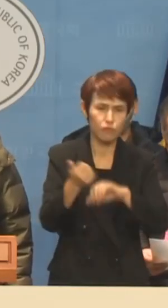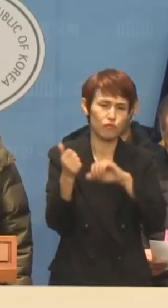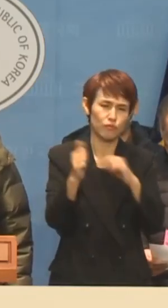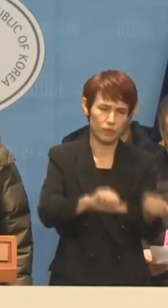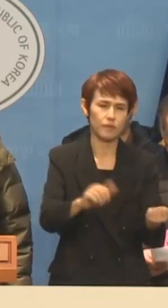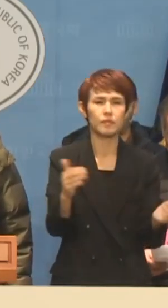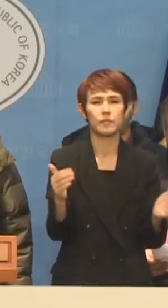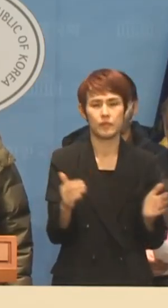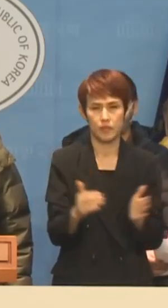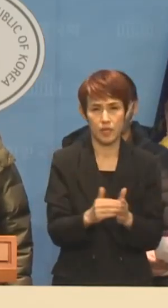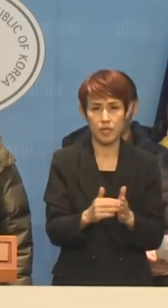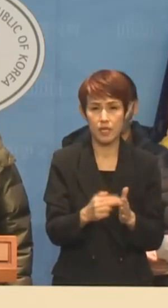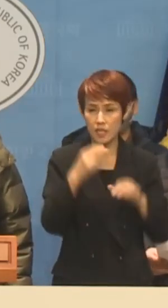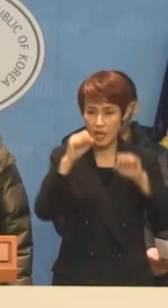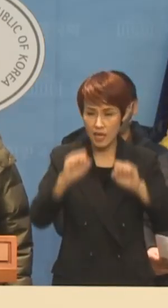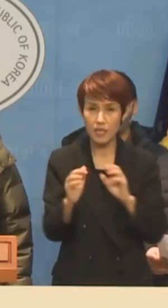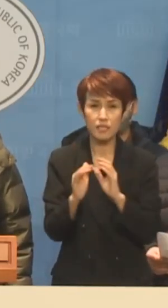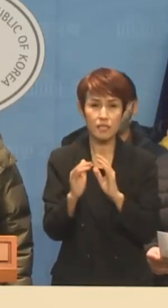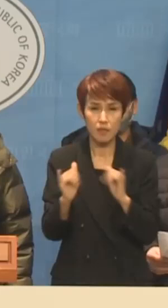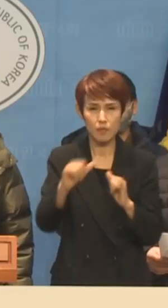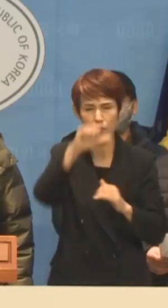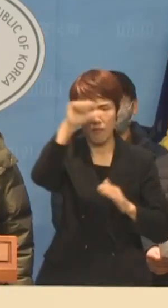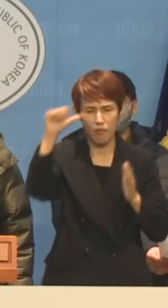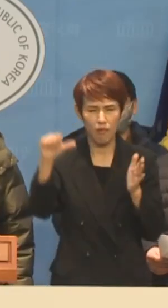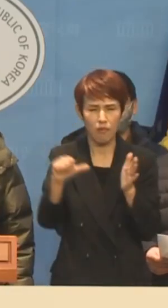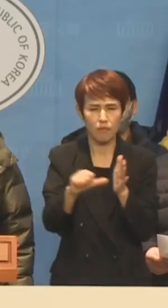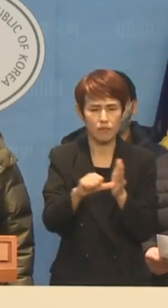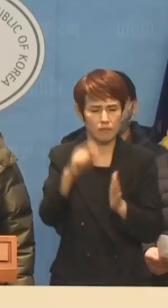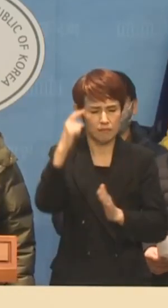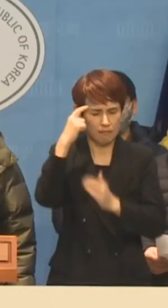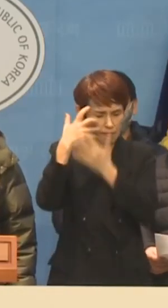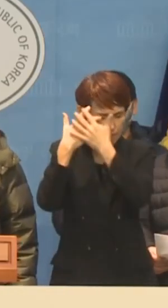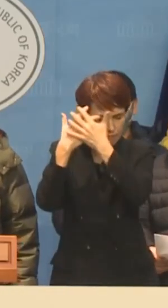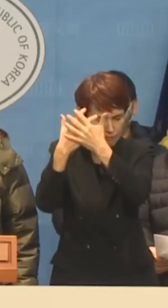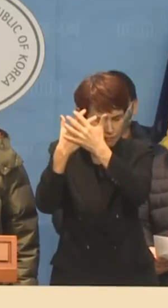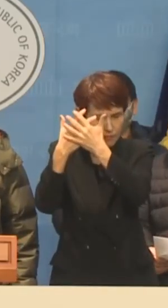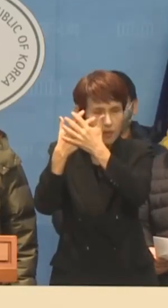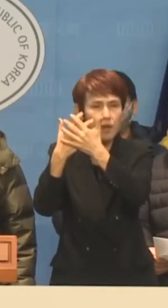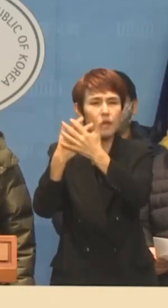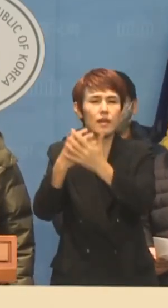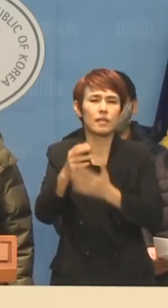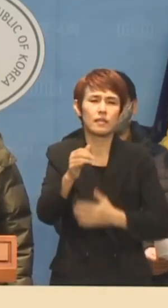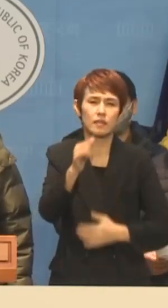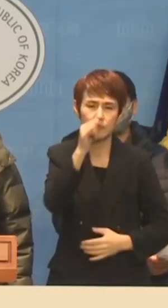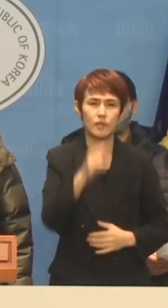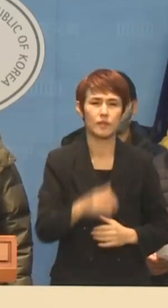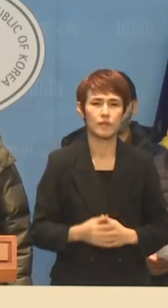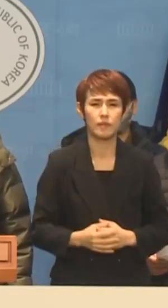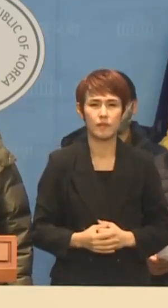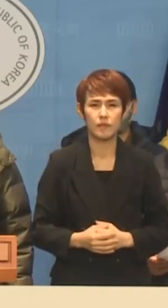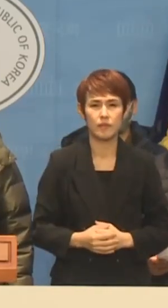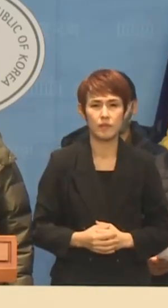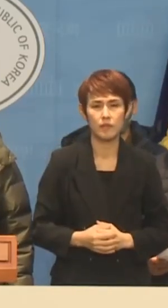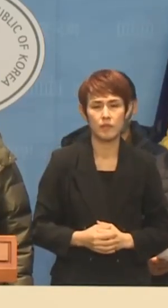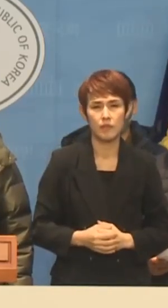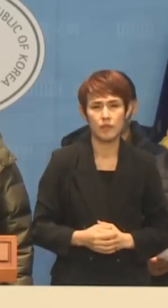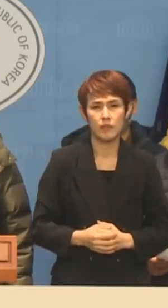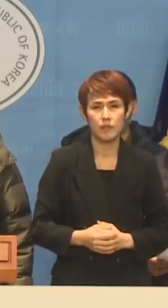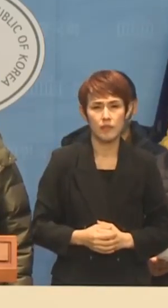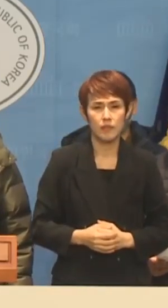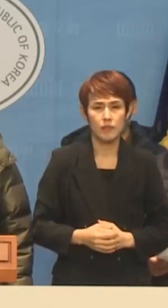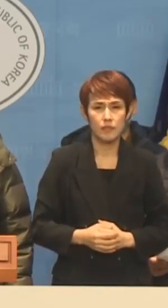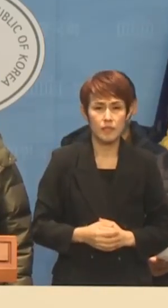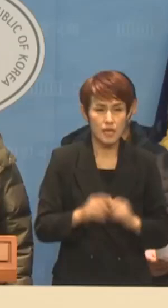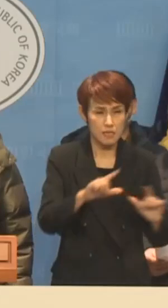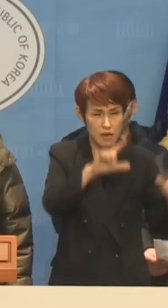마감했으며 살아남은 이들은 또한 평생 씻을 수 없는 상처와 트라우마를 안고 살았습니다. 이들의